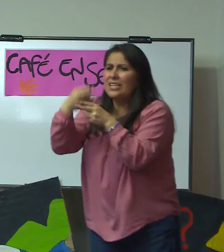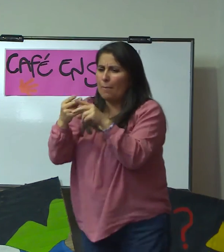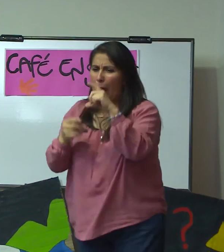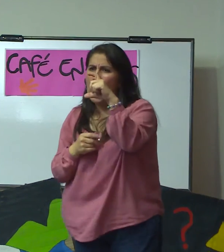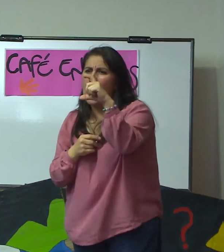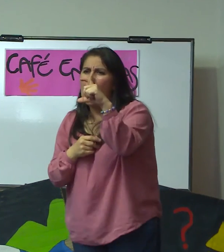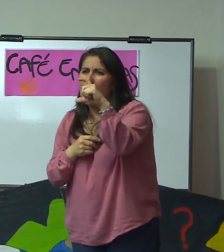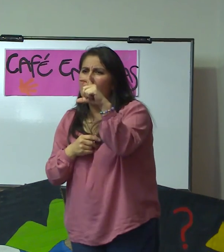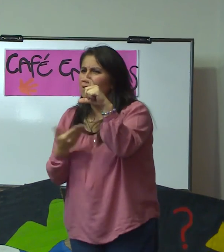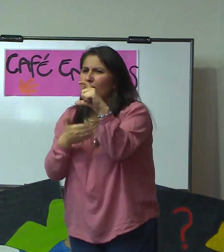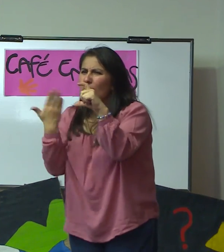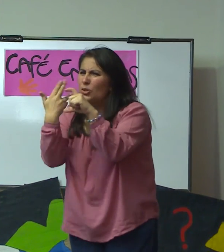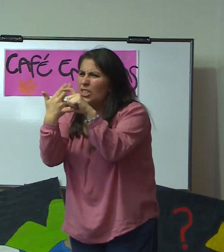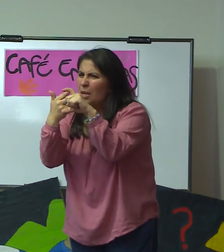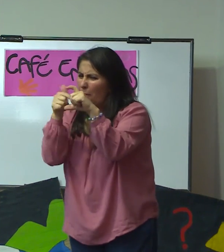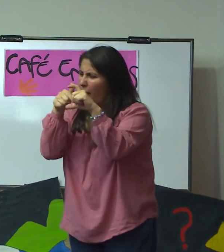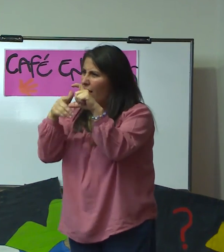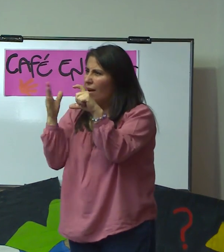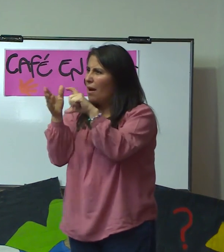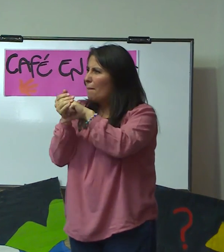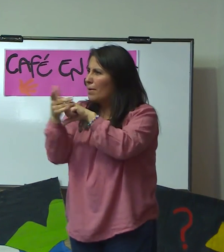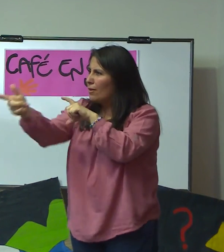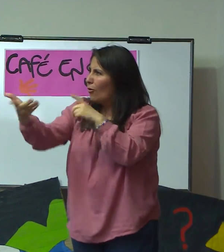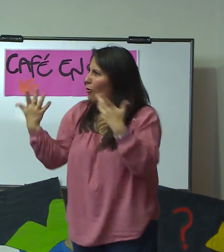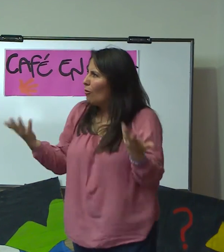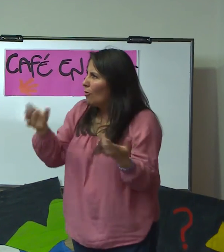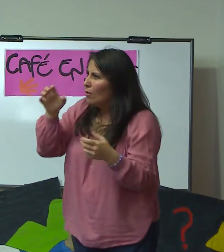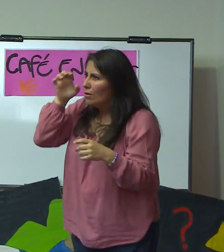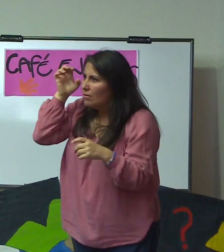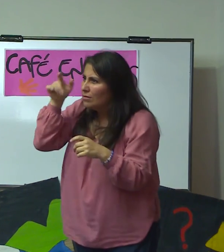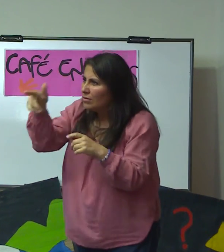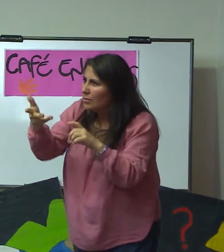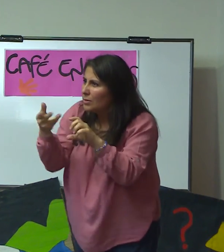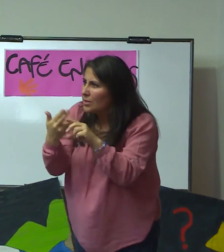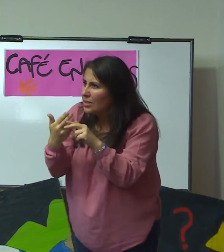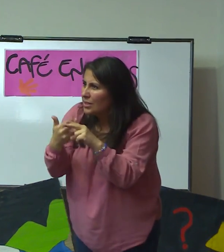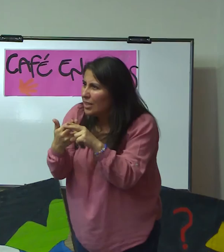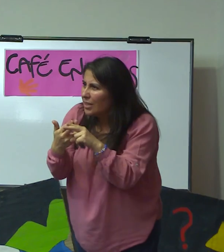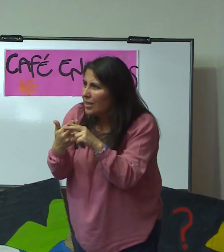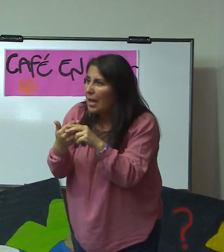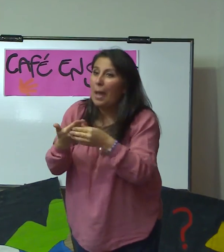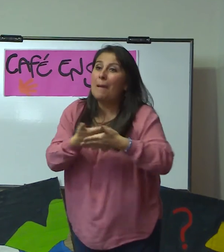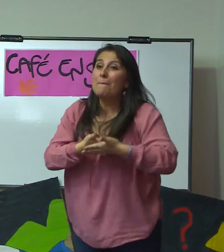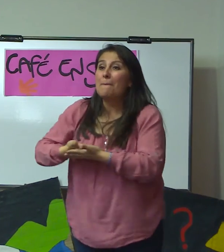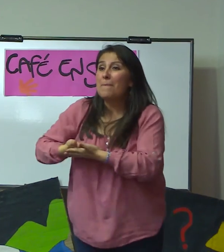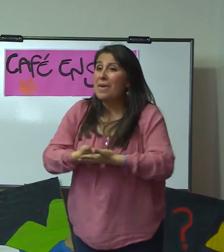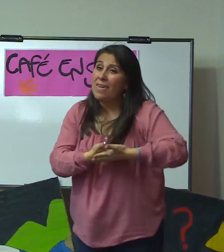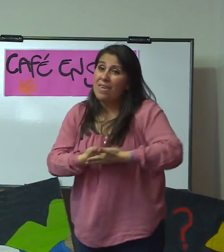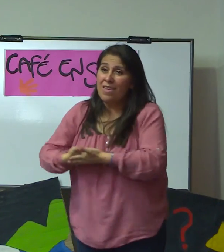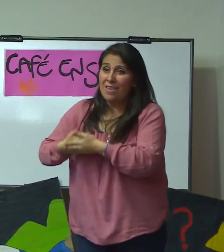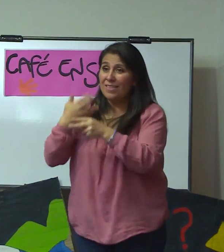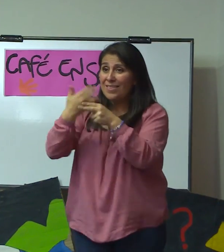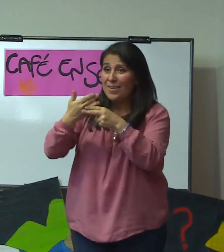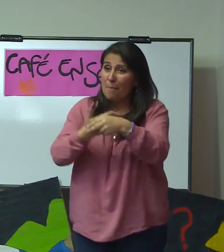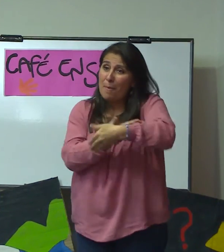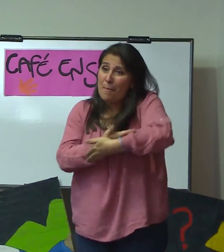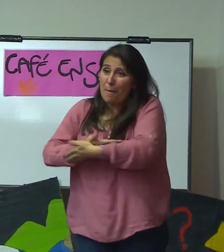Profe Diana, ¿cómo se llama? O profe Monroy, ¿cómo se llama? Se llama el bebé.